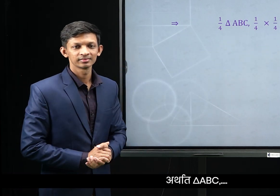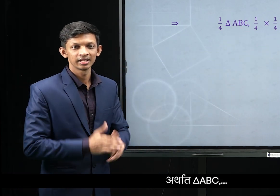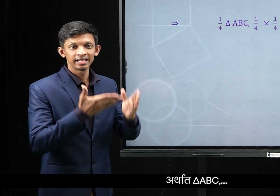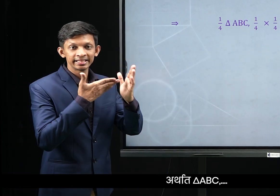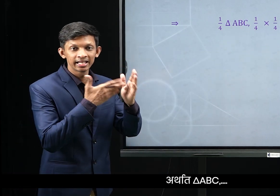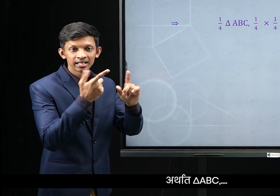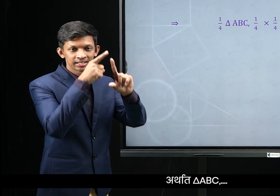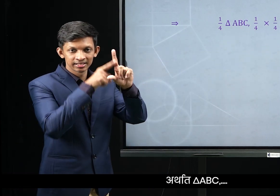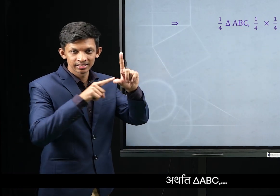अर्थात एब्क